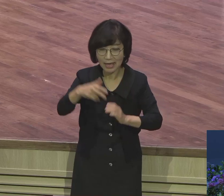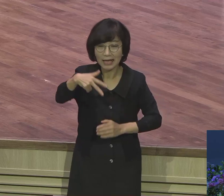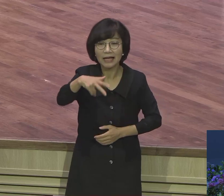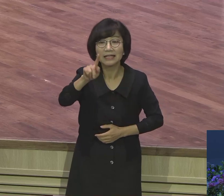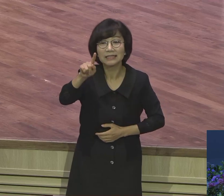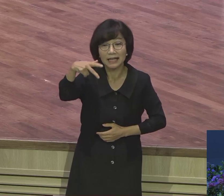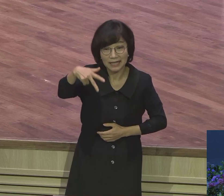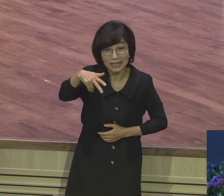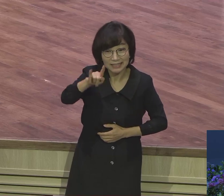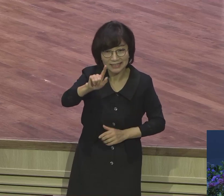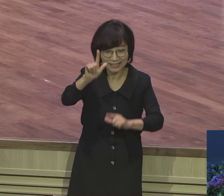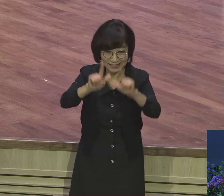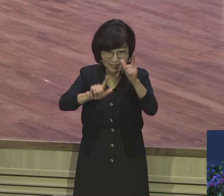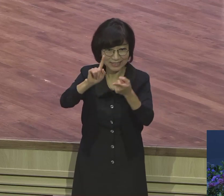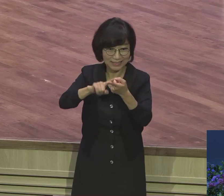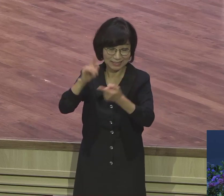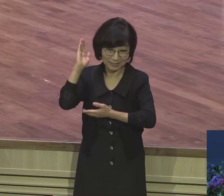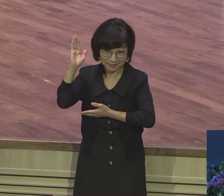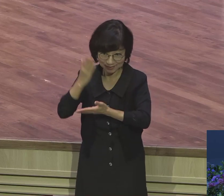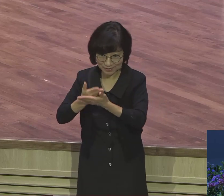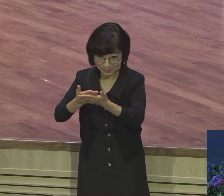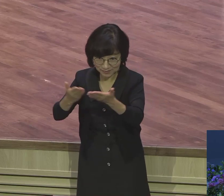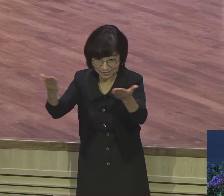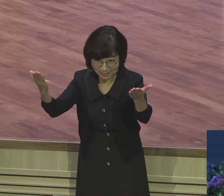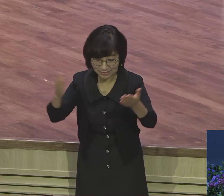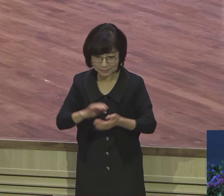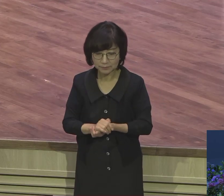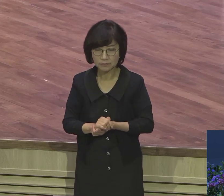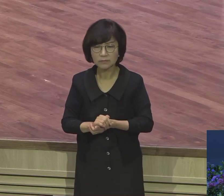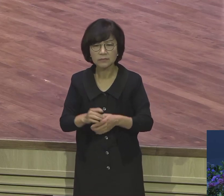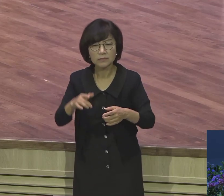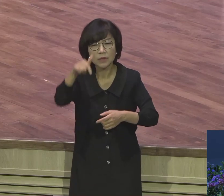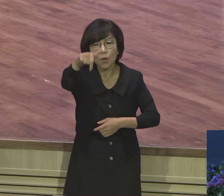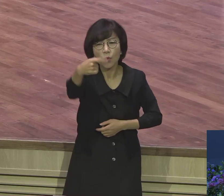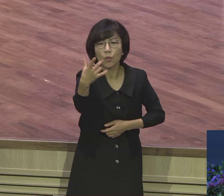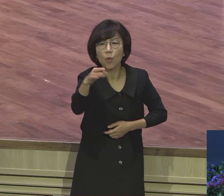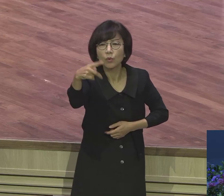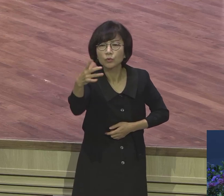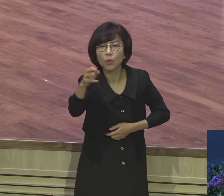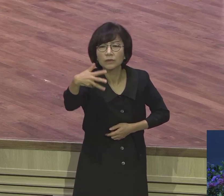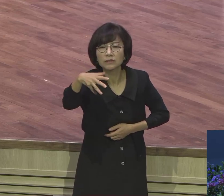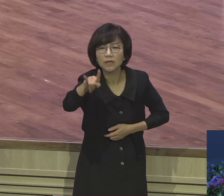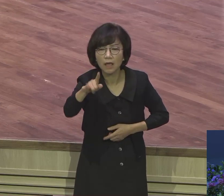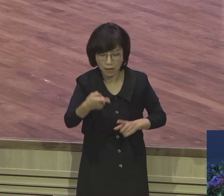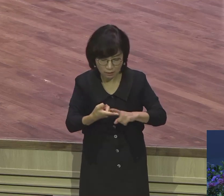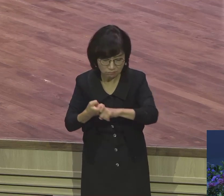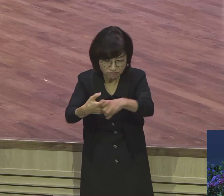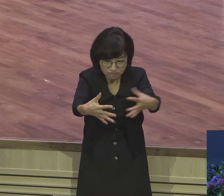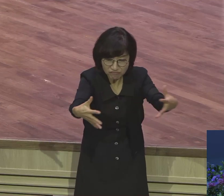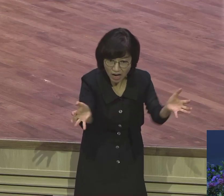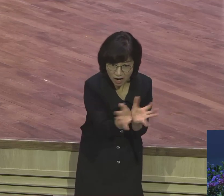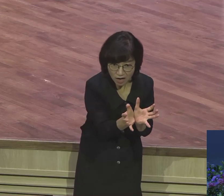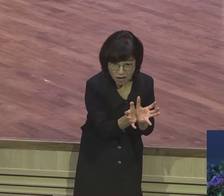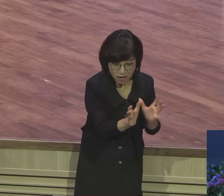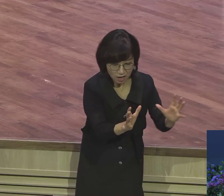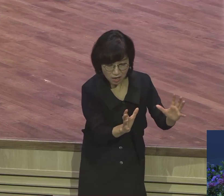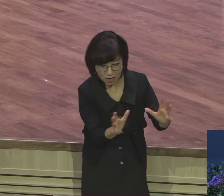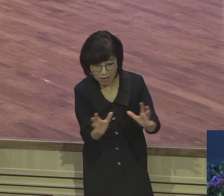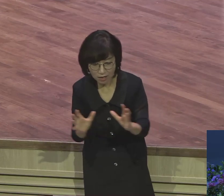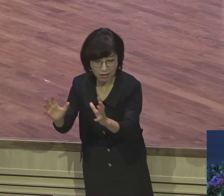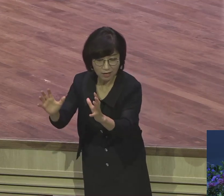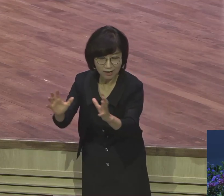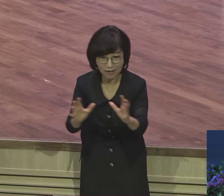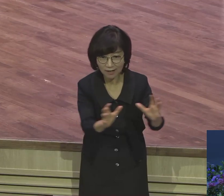말씀하고 있어요. 공동체라는 것은 서로 함께 움직여요. 공동체 같이 함께 움직이는 공동체요. 함께 움직이는